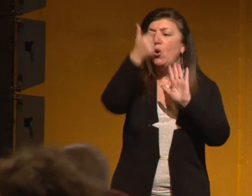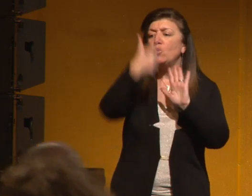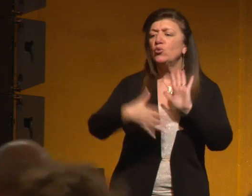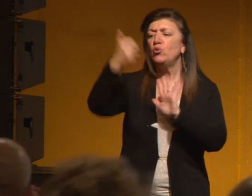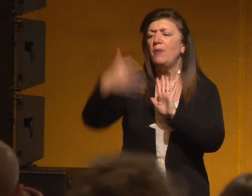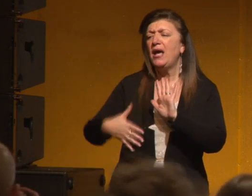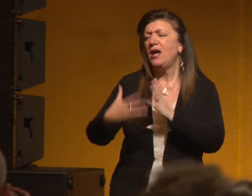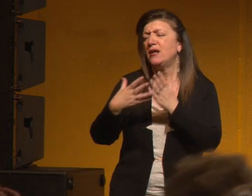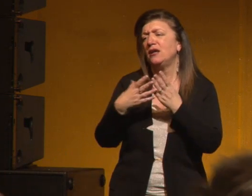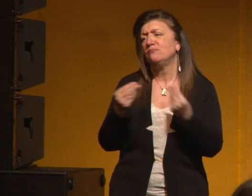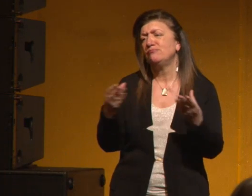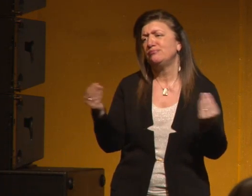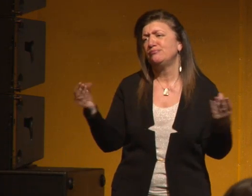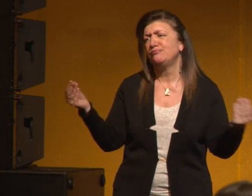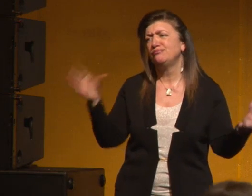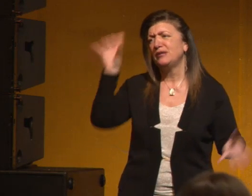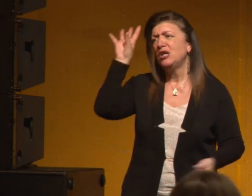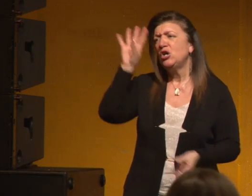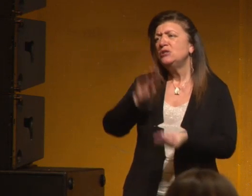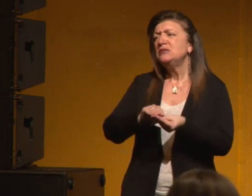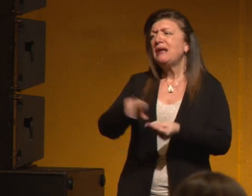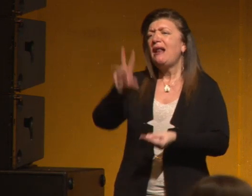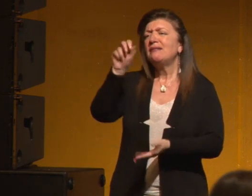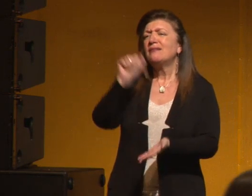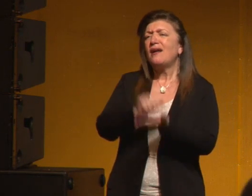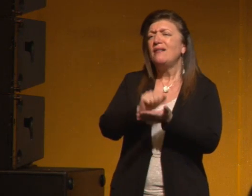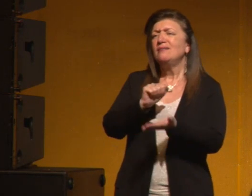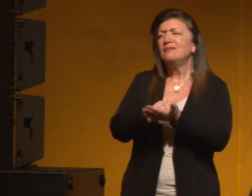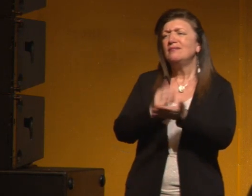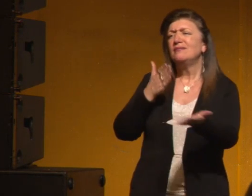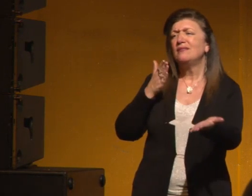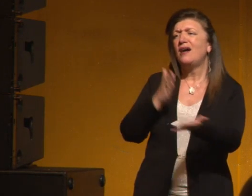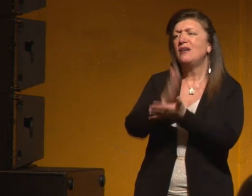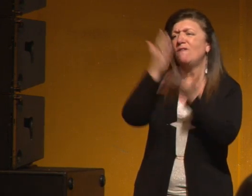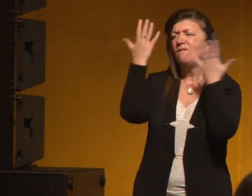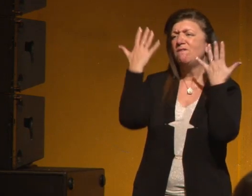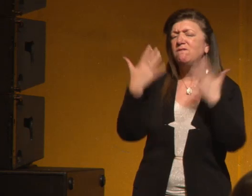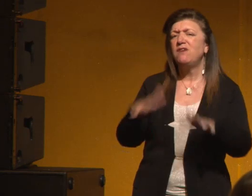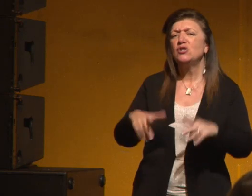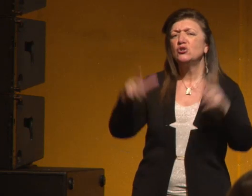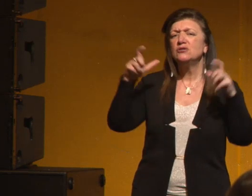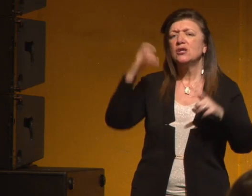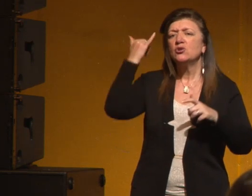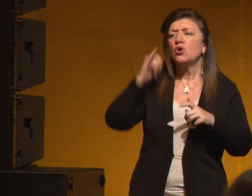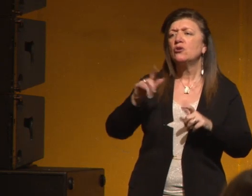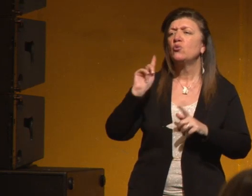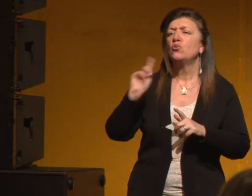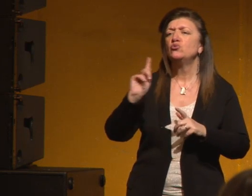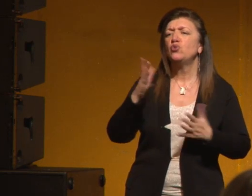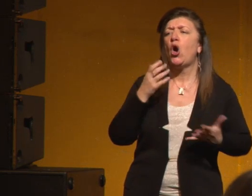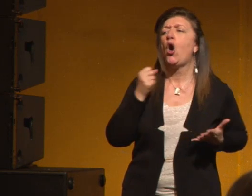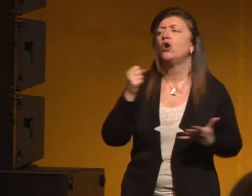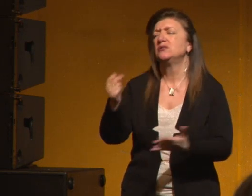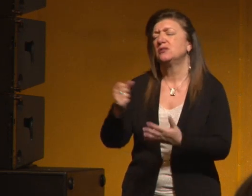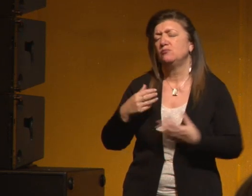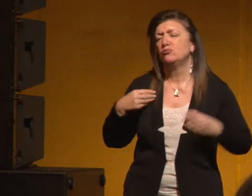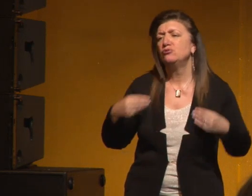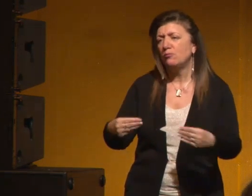proprio da questi 30 anni trascorsi senza che mai torino abbia fatto mancare il suo prezioso contributo allo sviluppo e alla diffusione